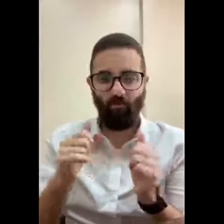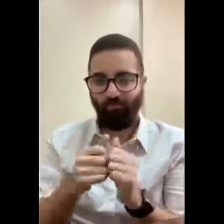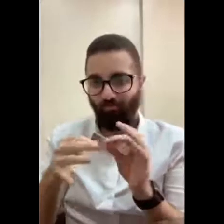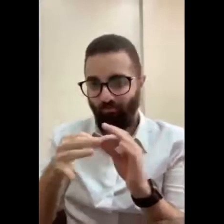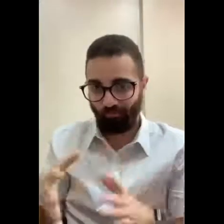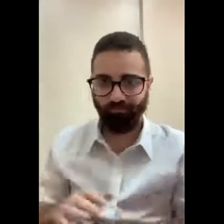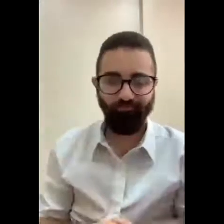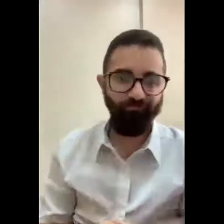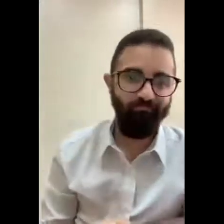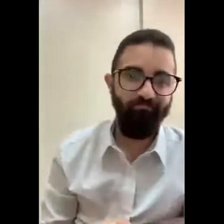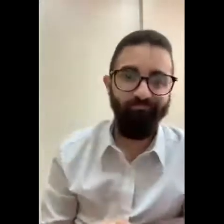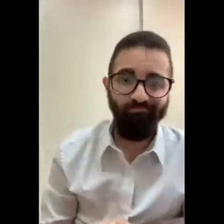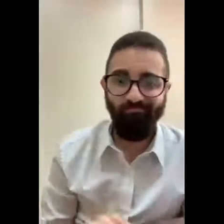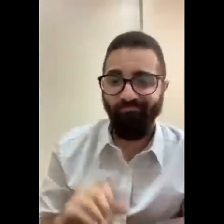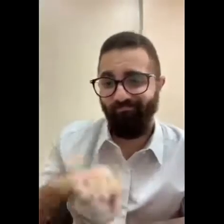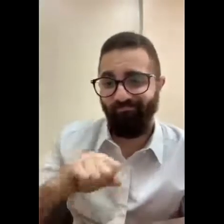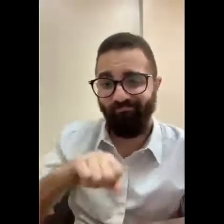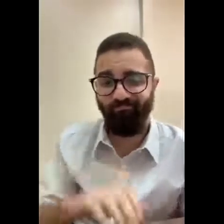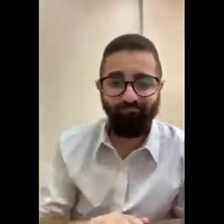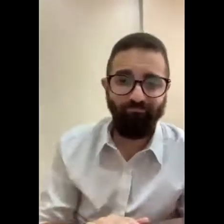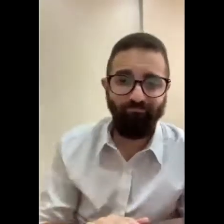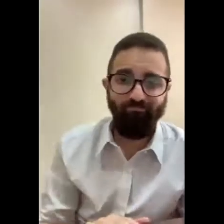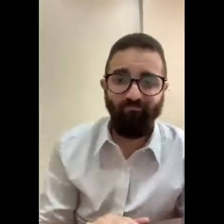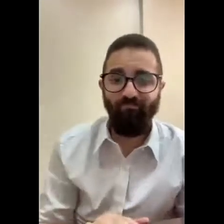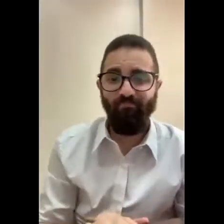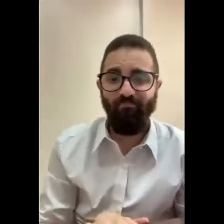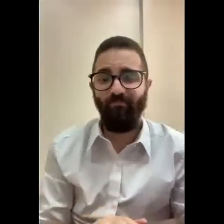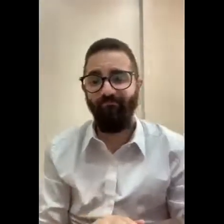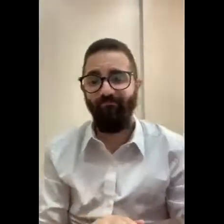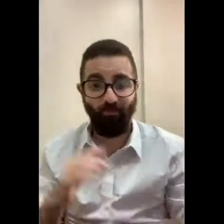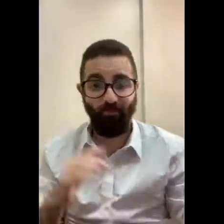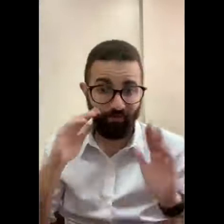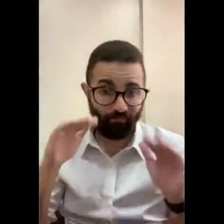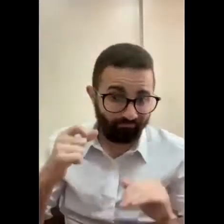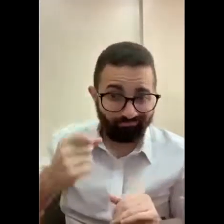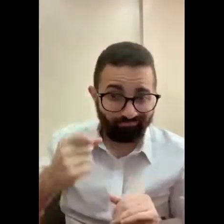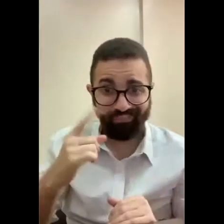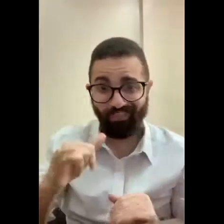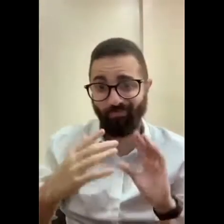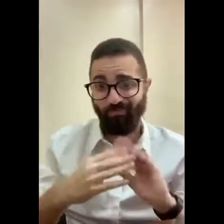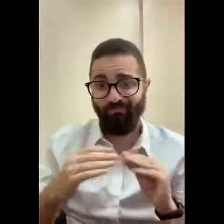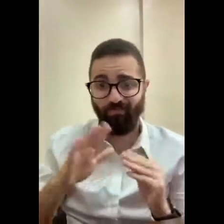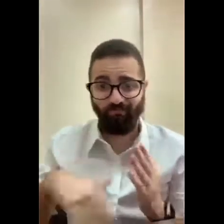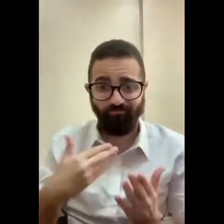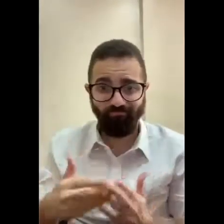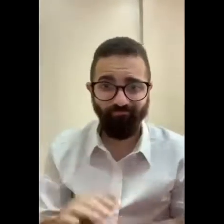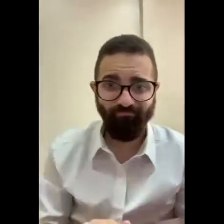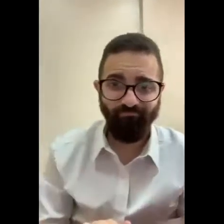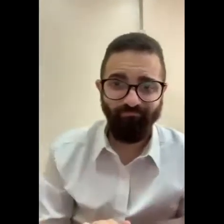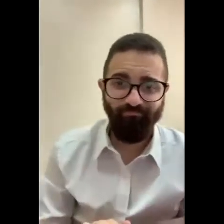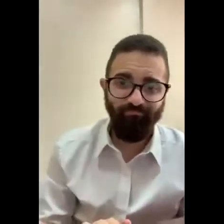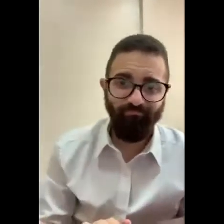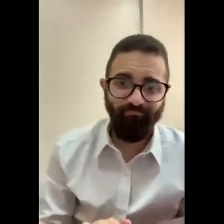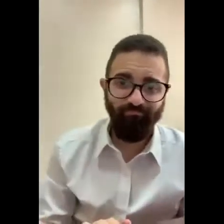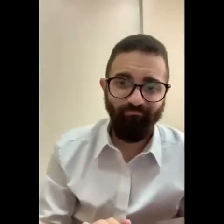quería decir. Es muy importante tener un intérprete al lado realmente para tener una comunicación buena. Espero que me han